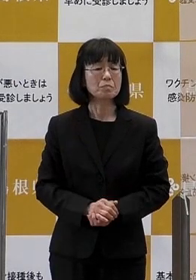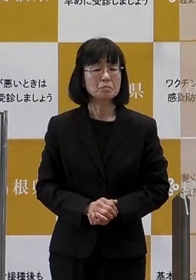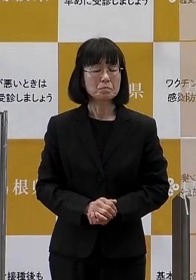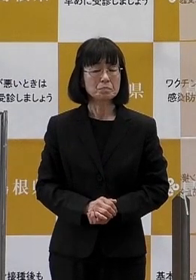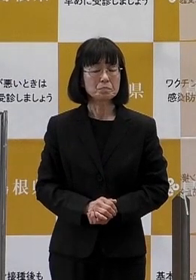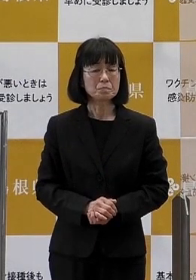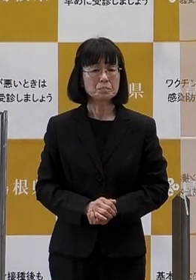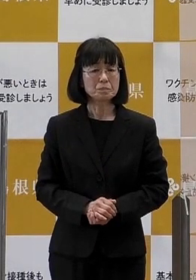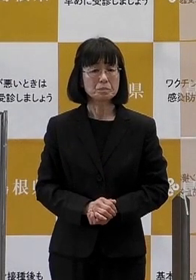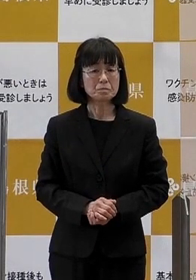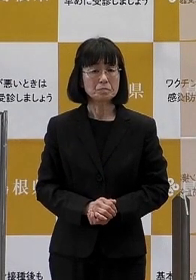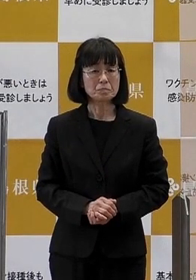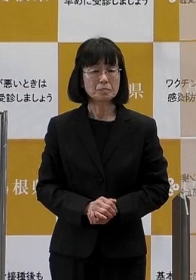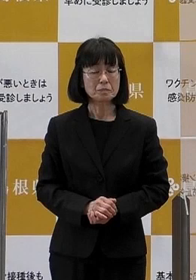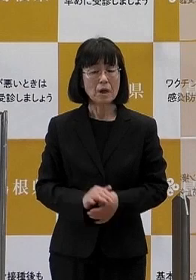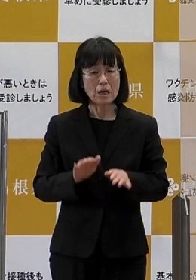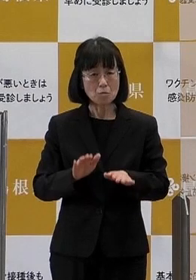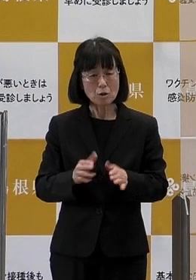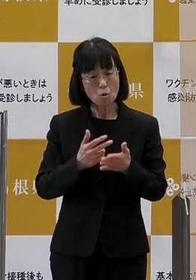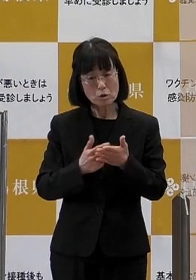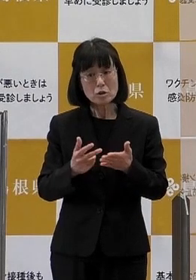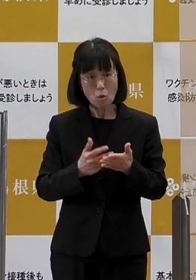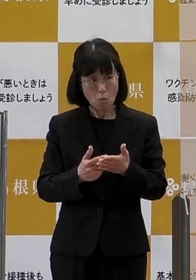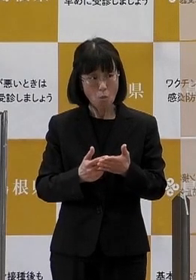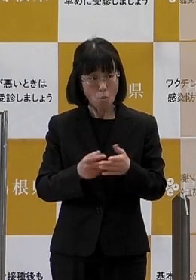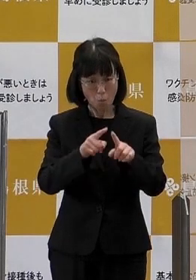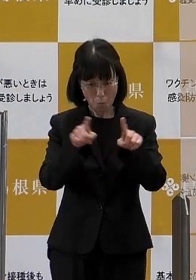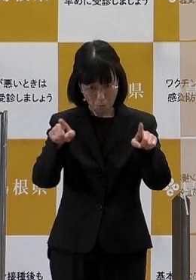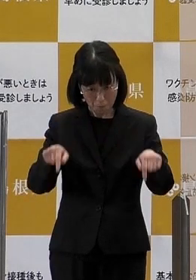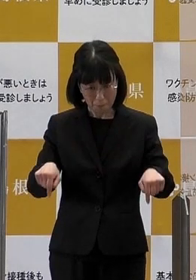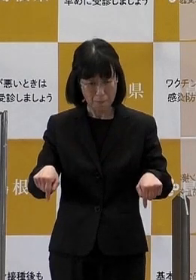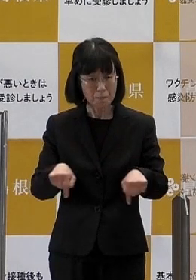で、まあ、お手元の資料の、